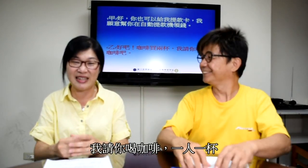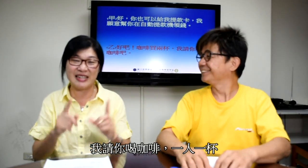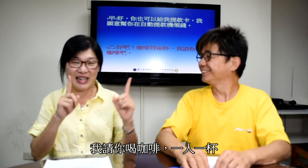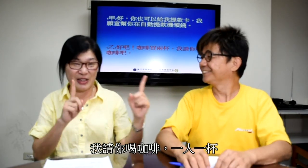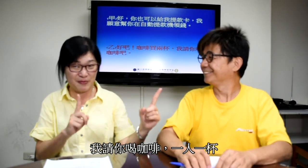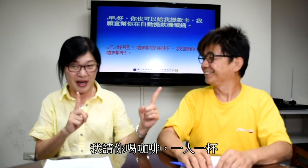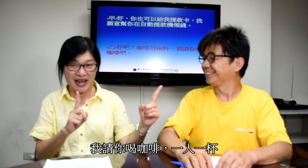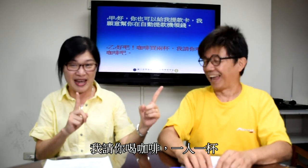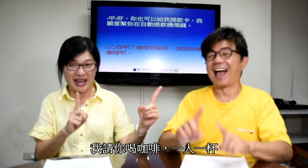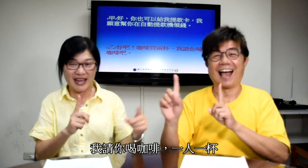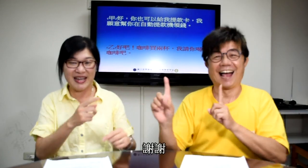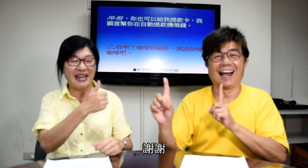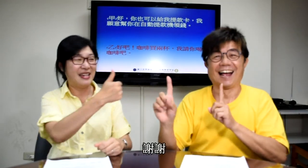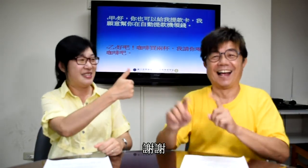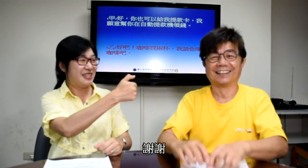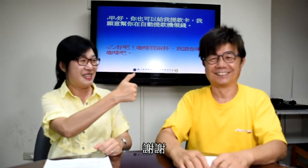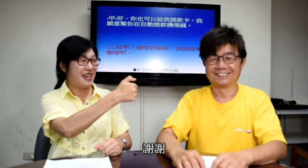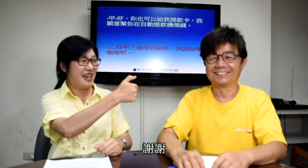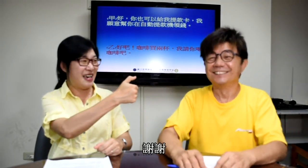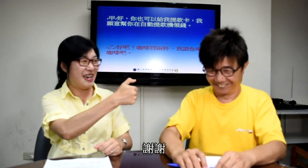人一杯，谢谢。